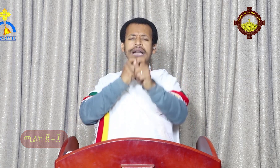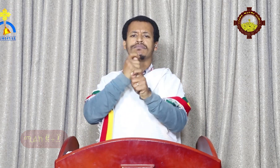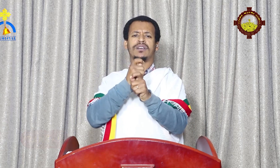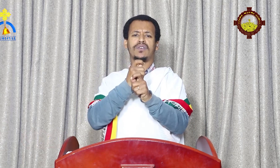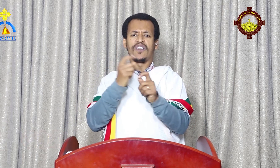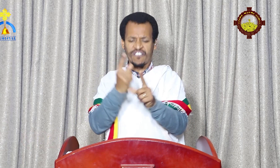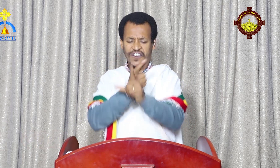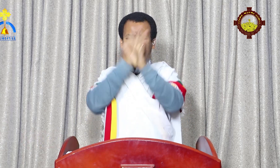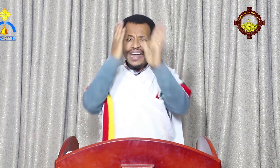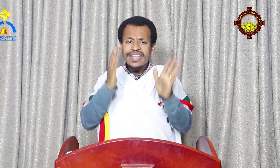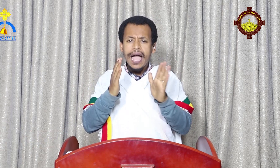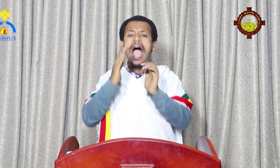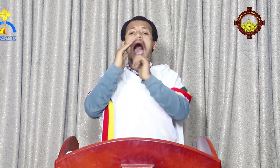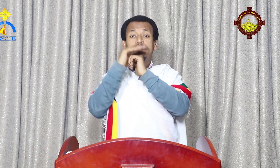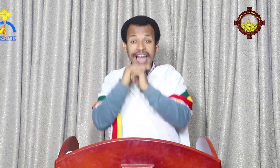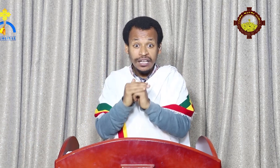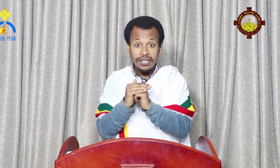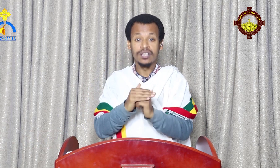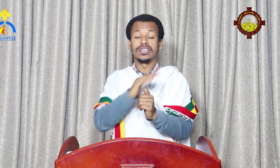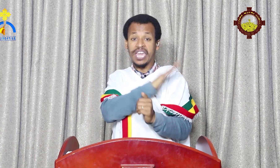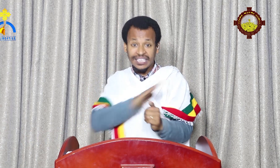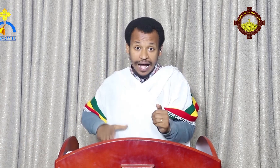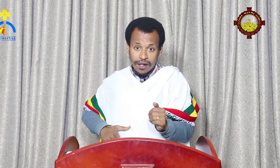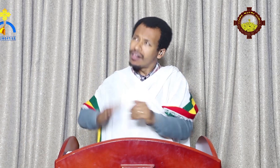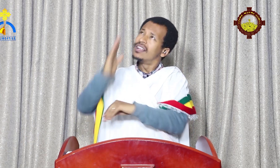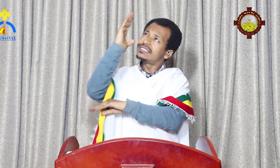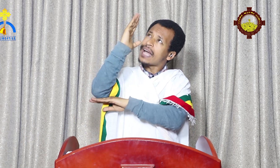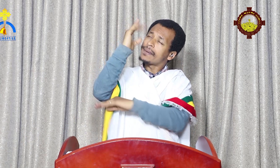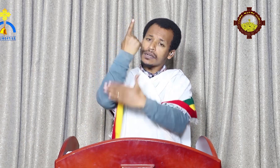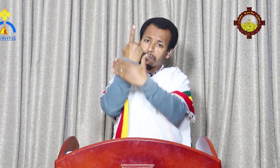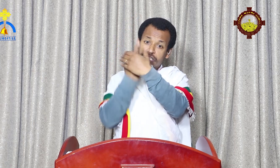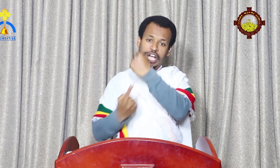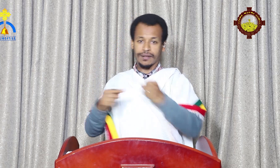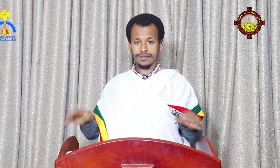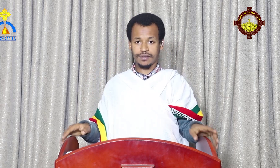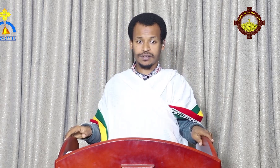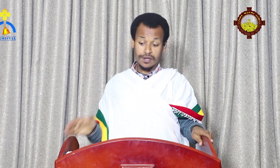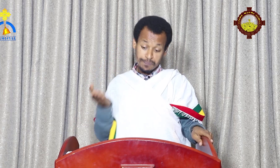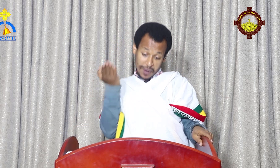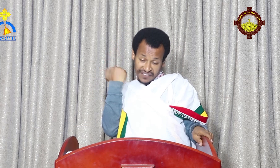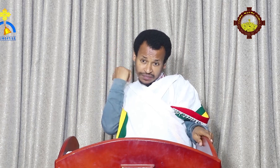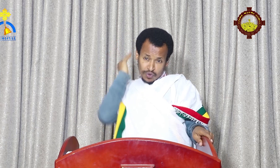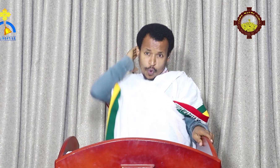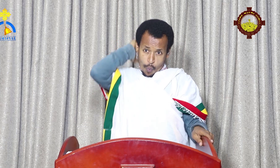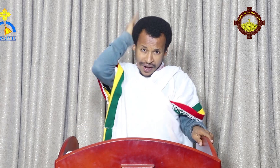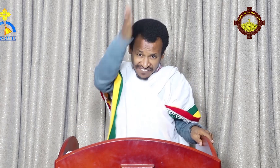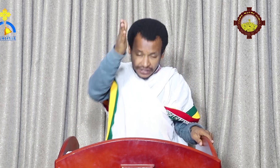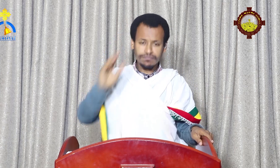የዓለም ፈጣሪ አምላክ ጌታ እግዚአብሔር ብቻ ነው። በፊትም ወደፊትም